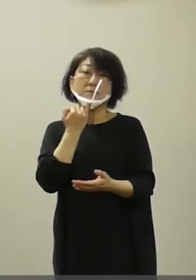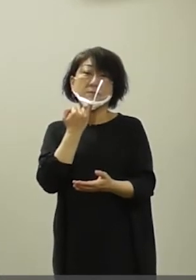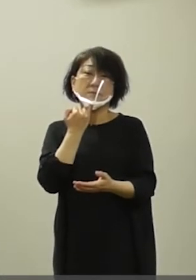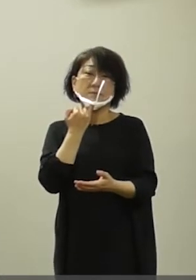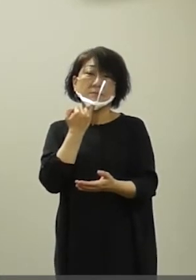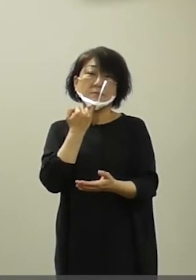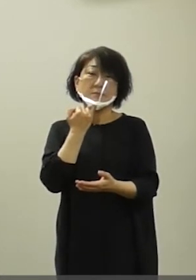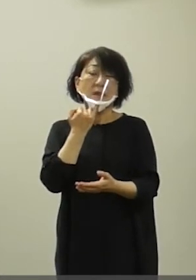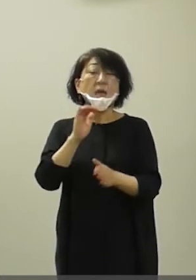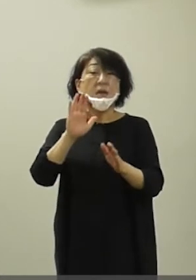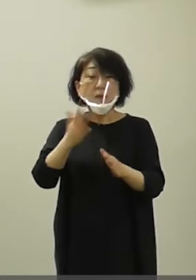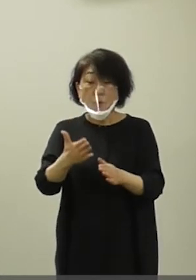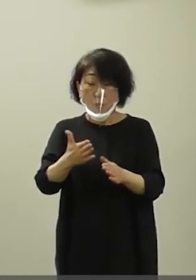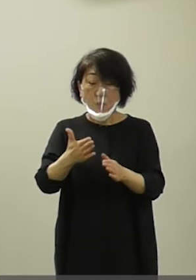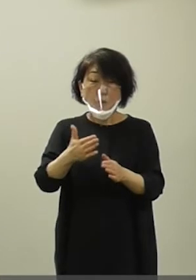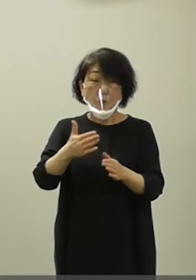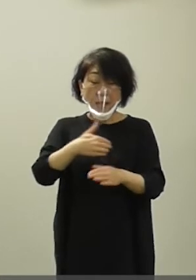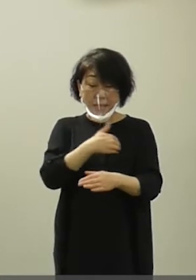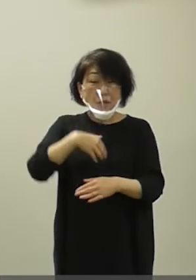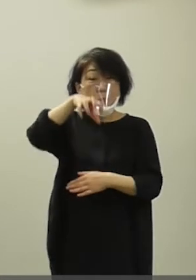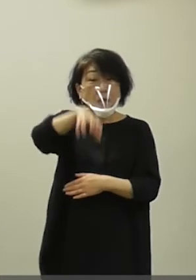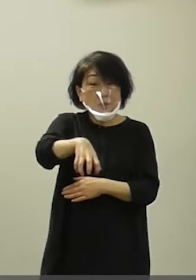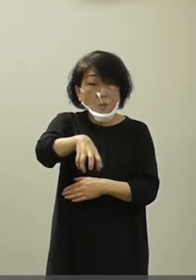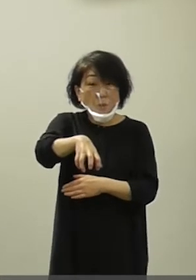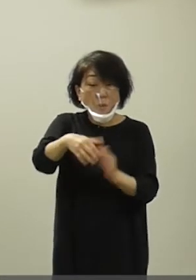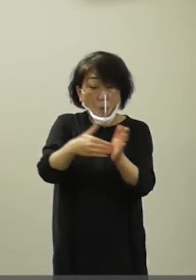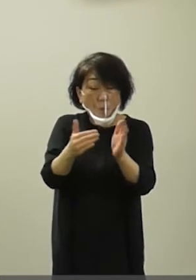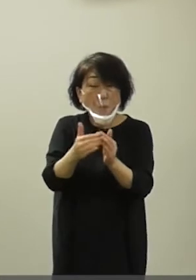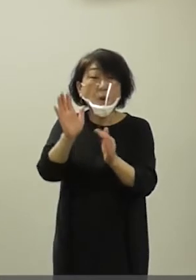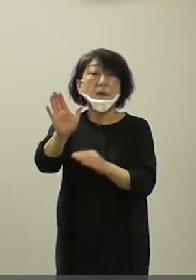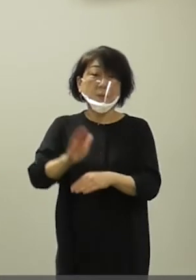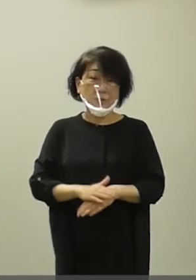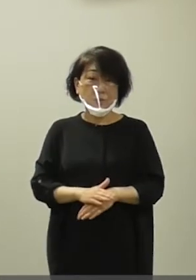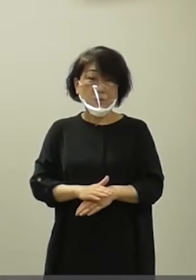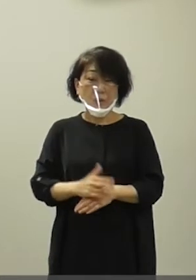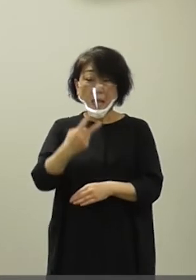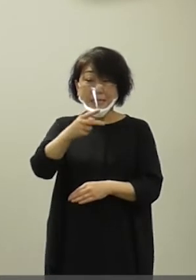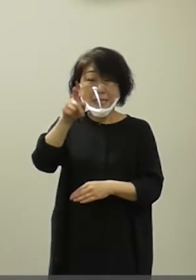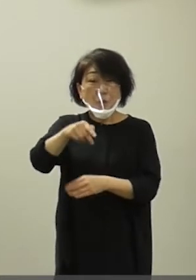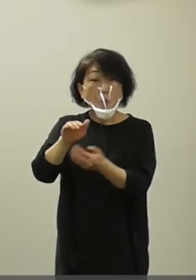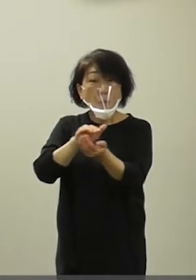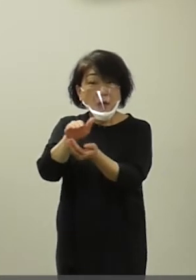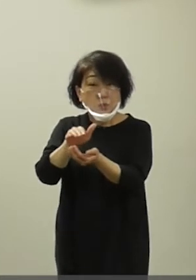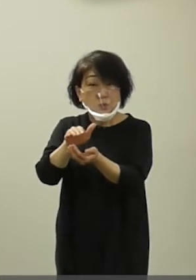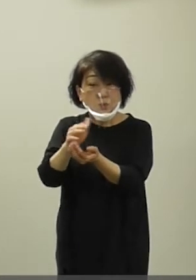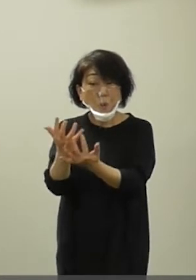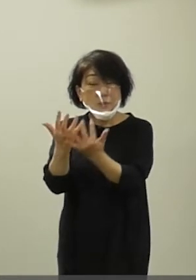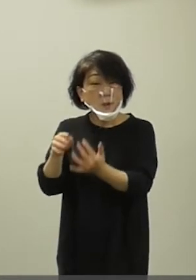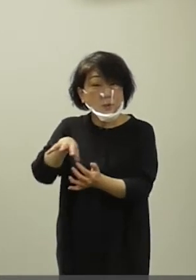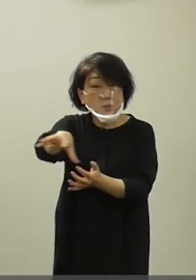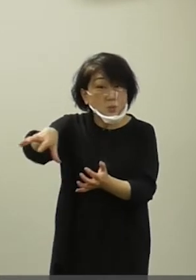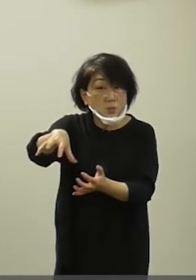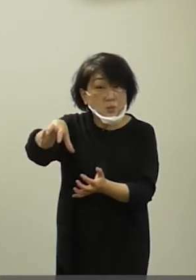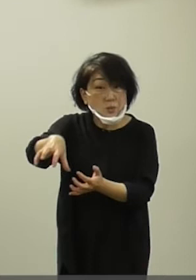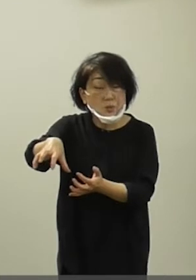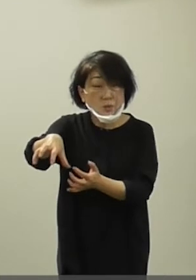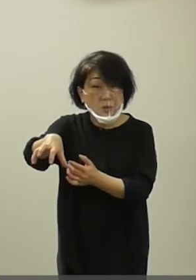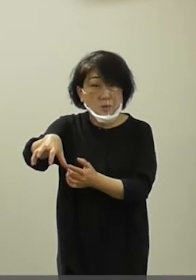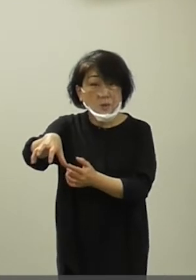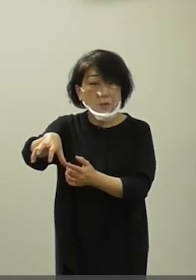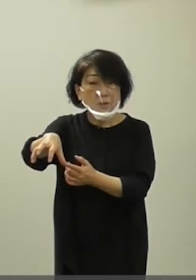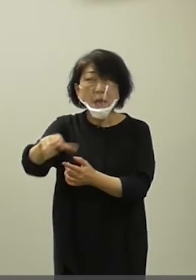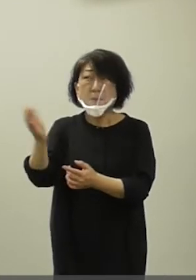ちょっとメディアを申し上げます場所はですねにのまでししばらく以上先ほども申し上げたで輸出港と